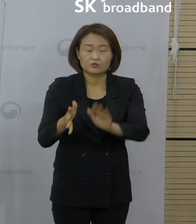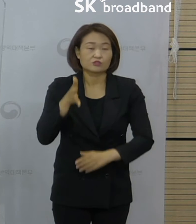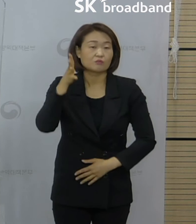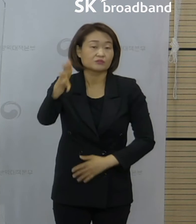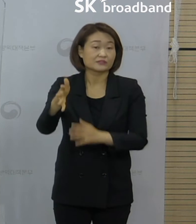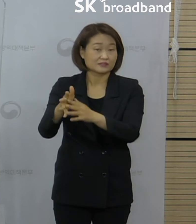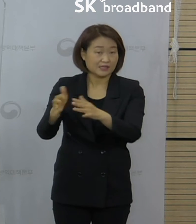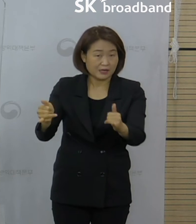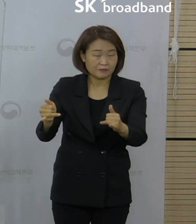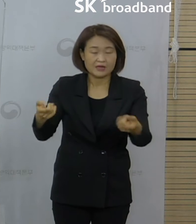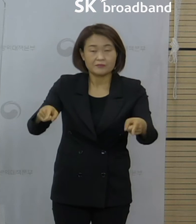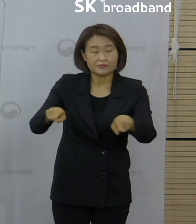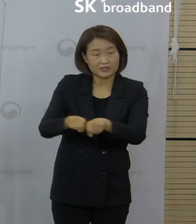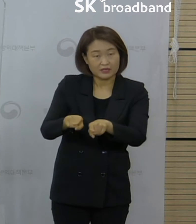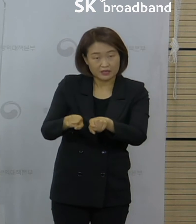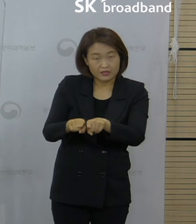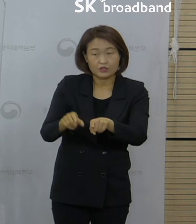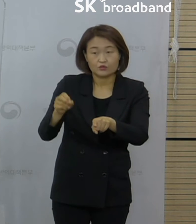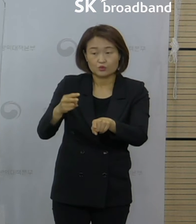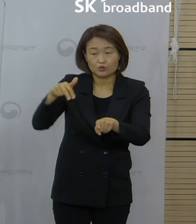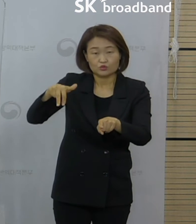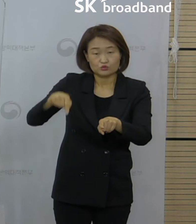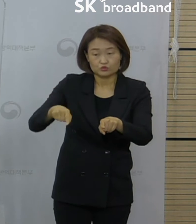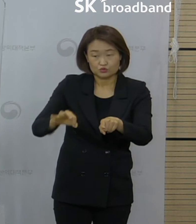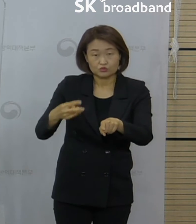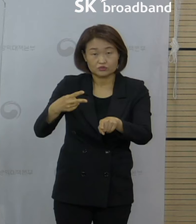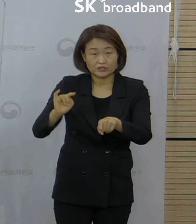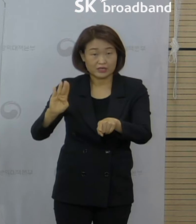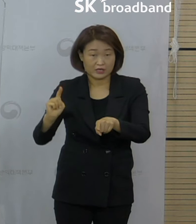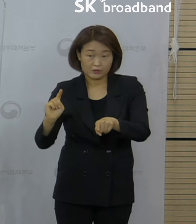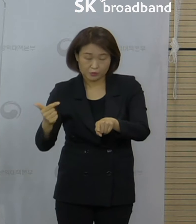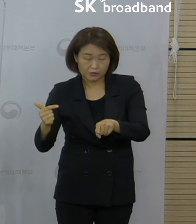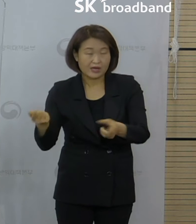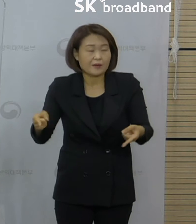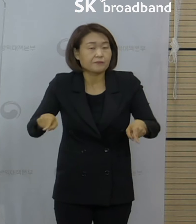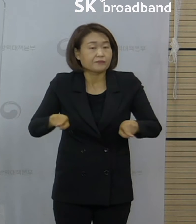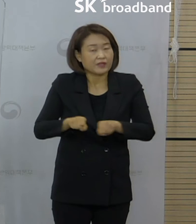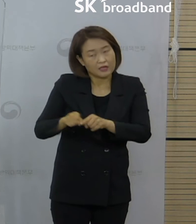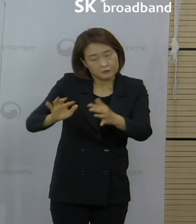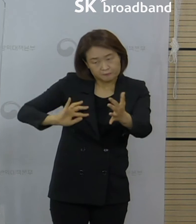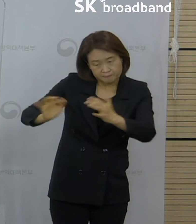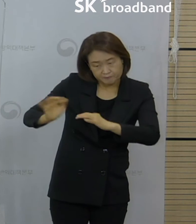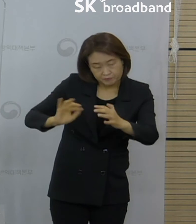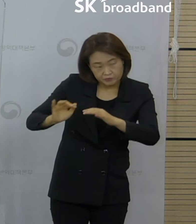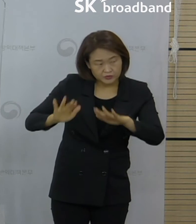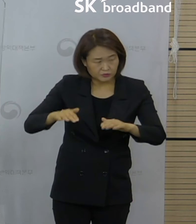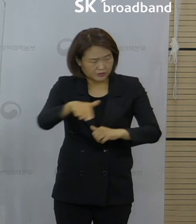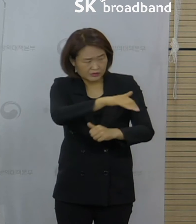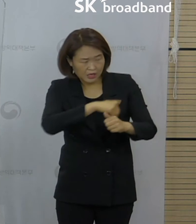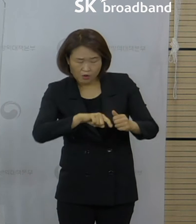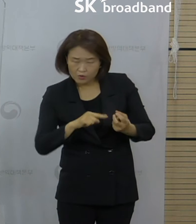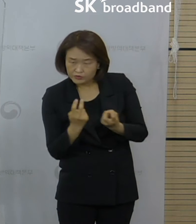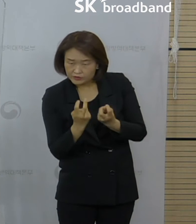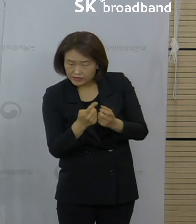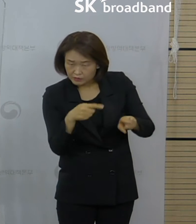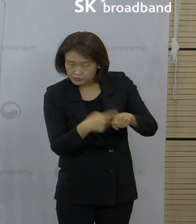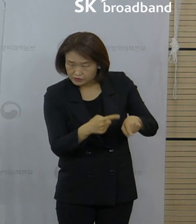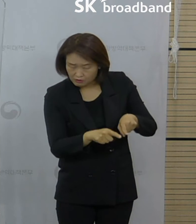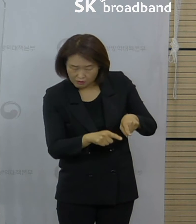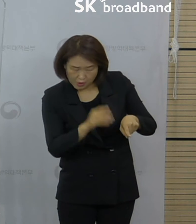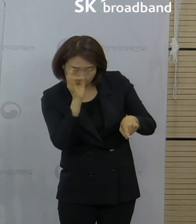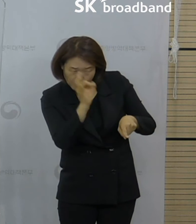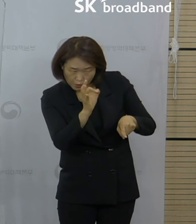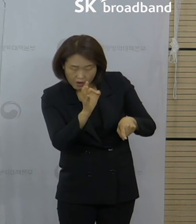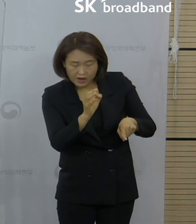또 중대본 내에서의 협의 등을 통해서 현재 상황에 대한 분석 등을 통해서